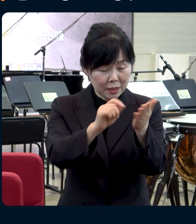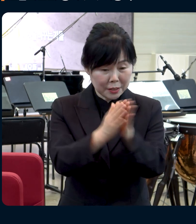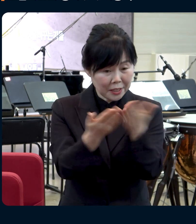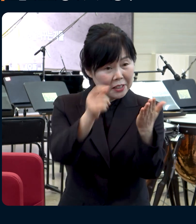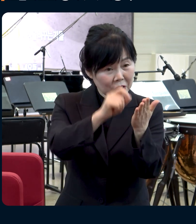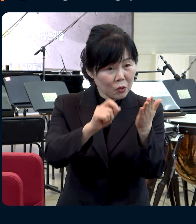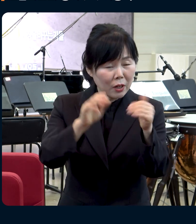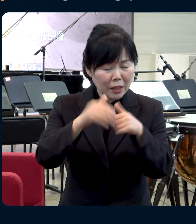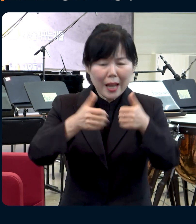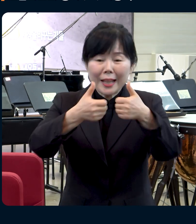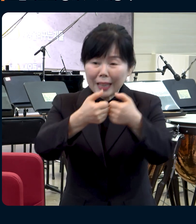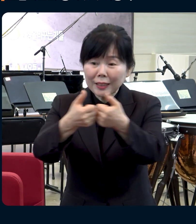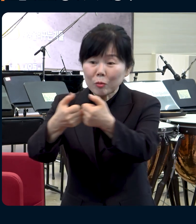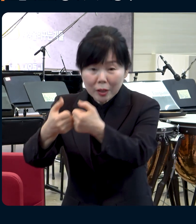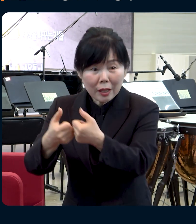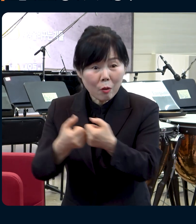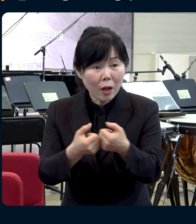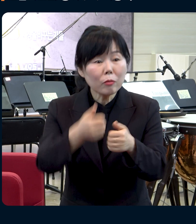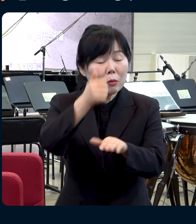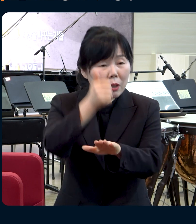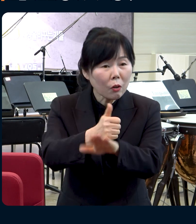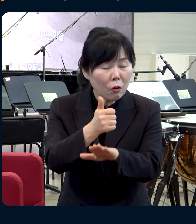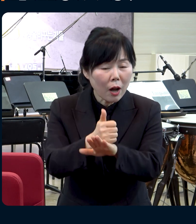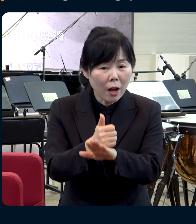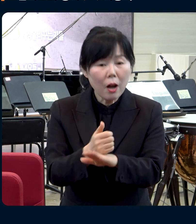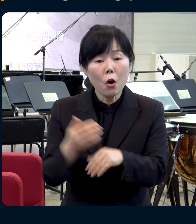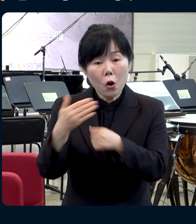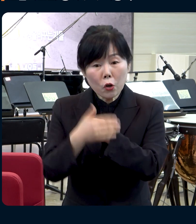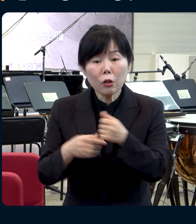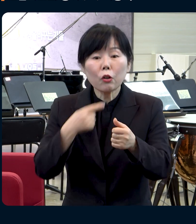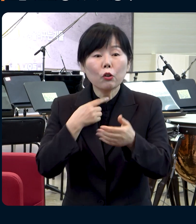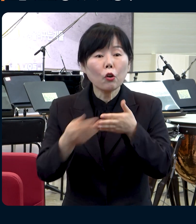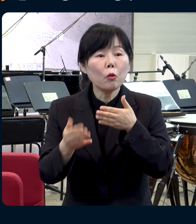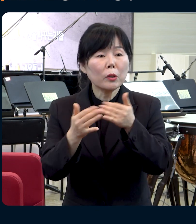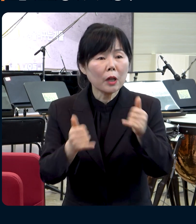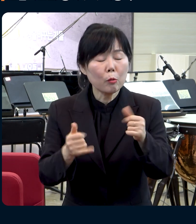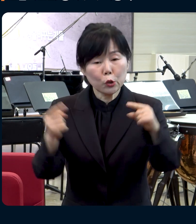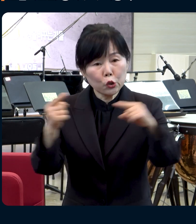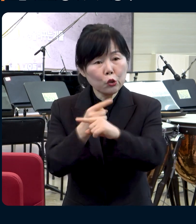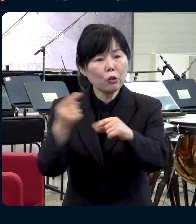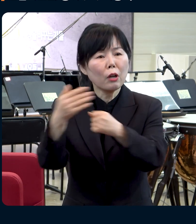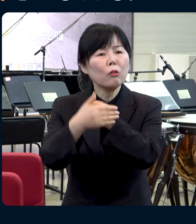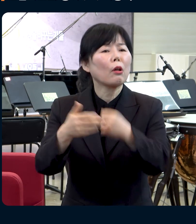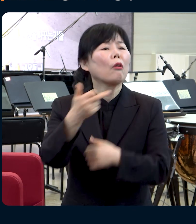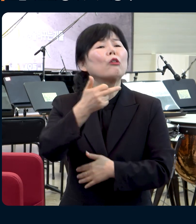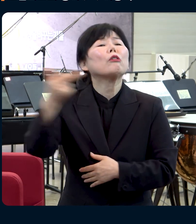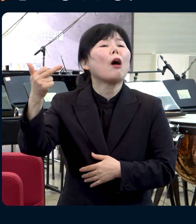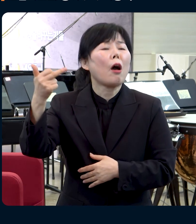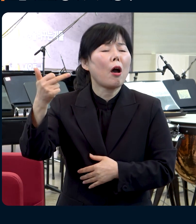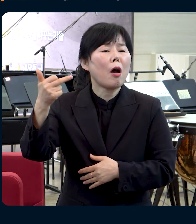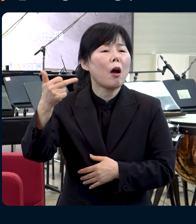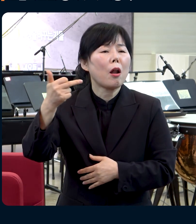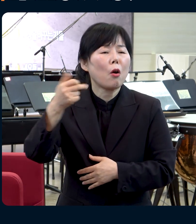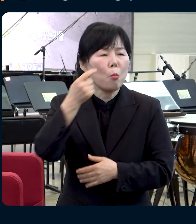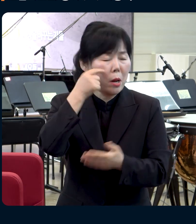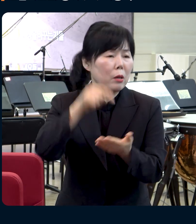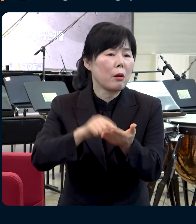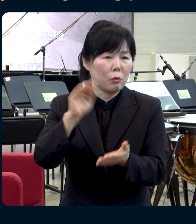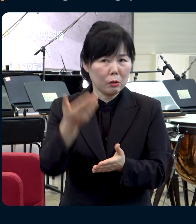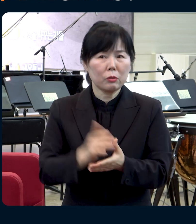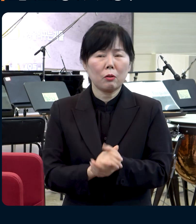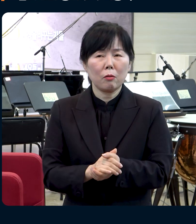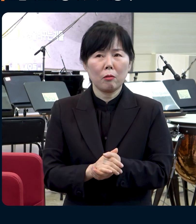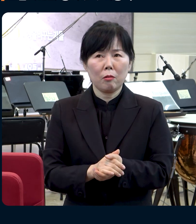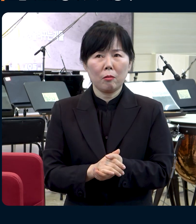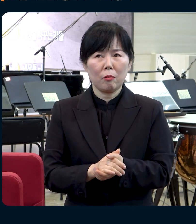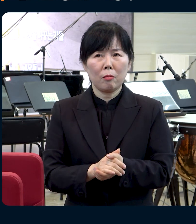해보고 이 케이스 스터디를 하다 보니까 은혜를 경험한 분들이요, 굉장히 치유의 은혜가 있다는 것입니다. 때론 육신에 어려움이 있는 분들이